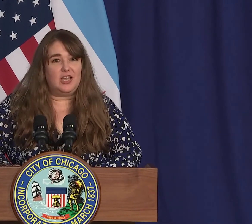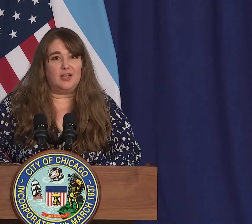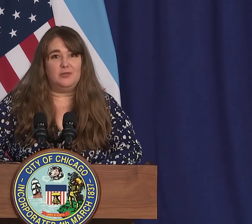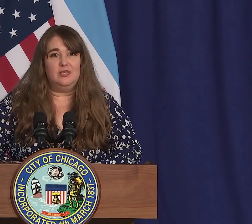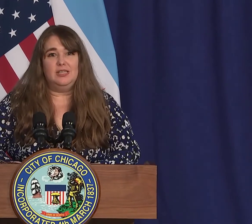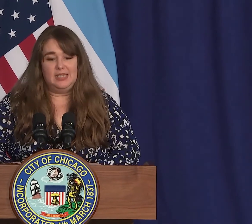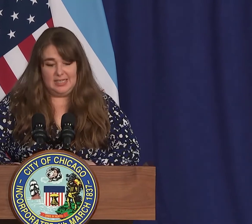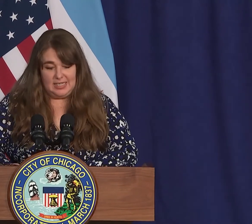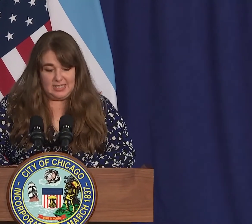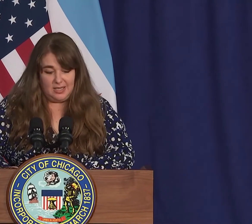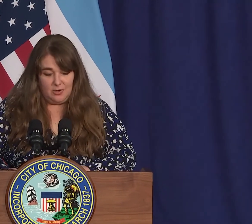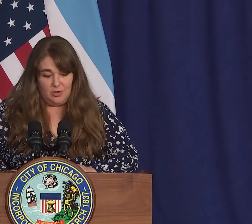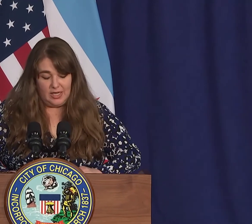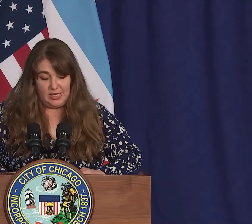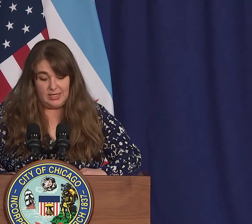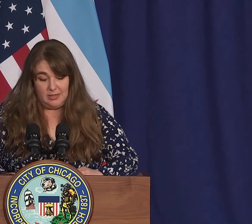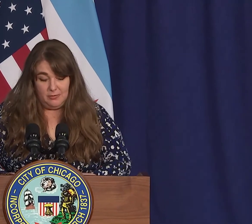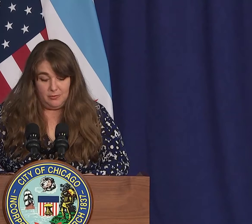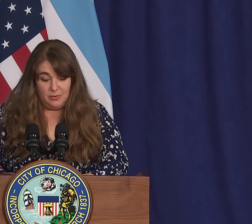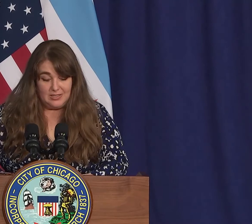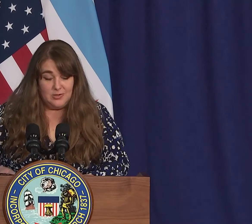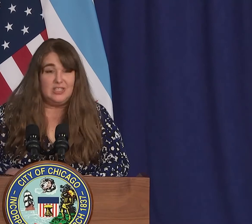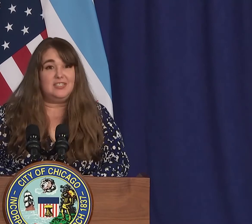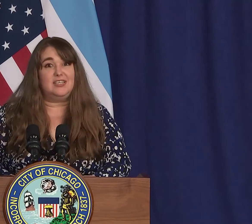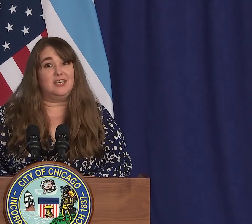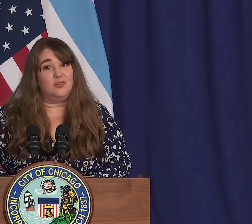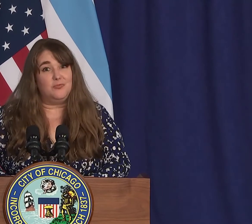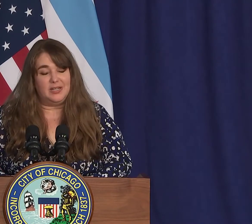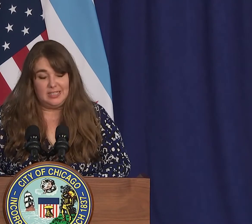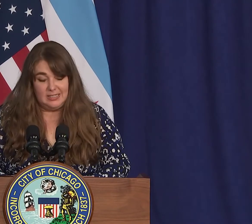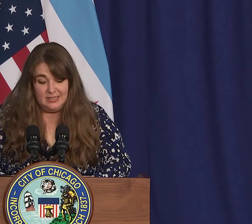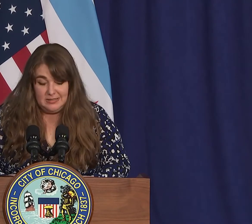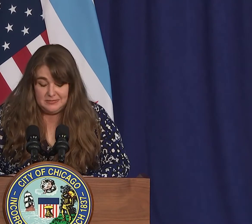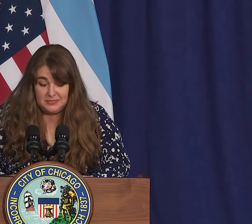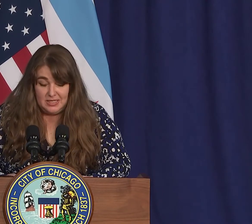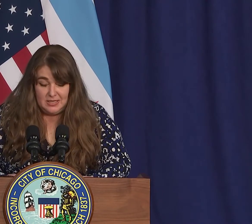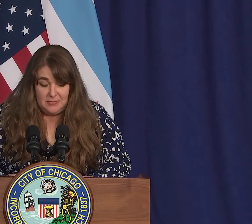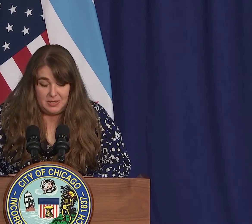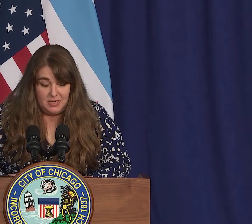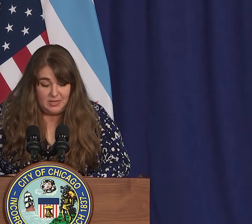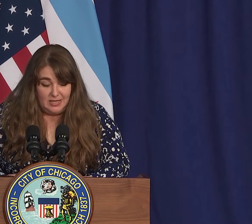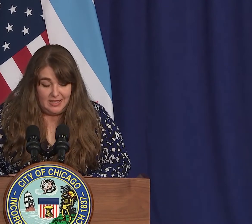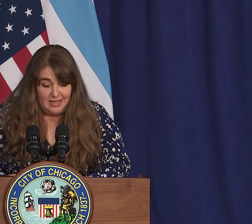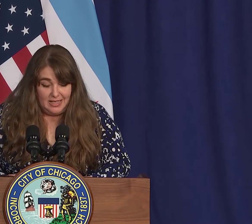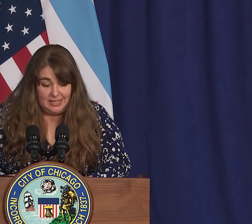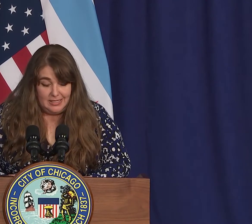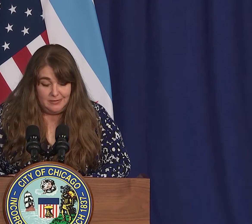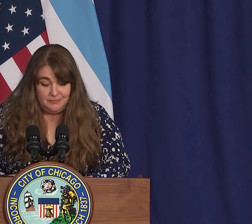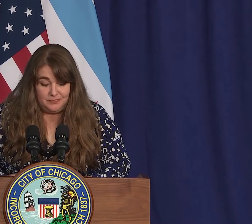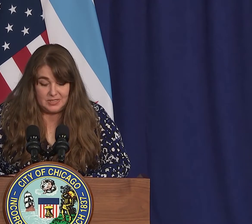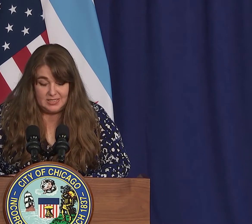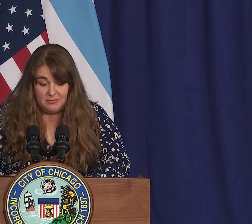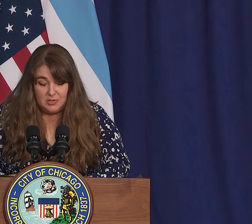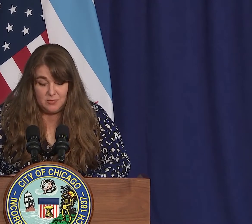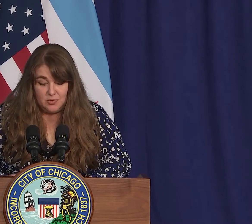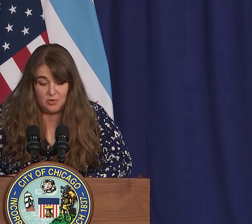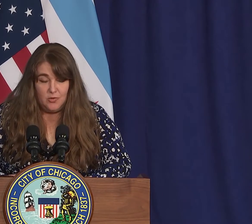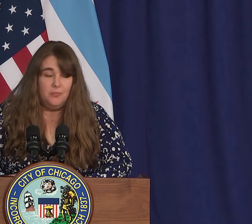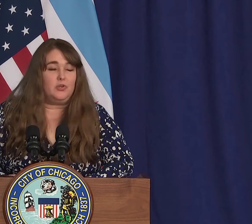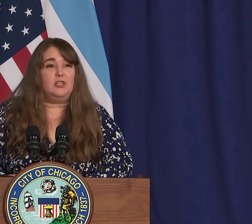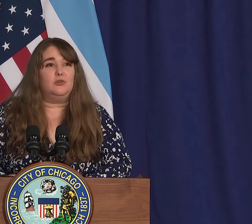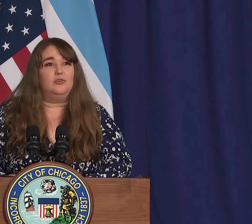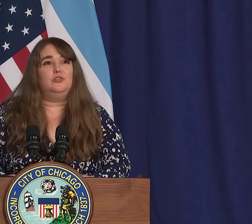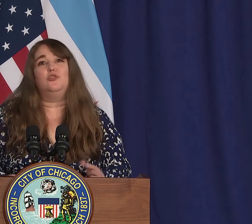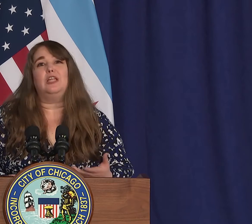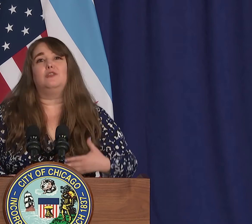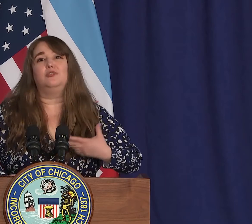de Chicago y tengo unas noticias que quiero compartir. Primero que nada, estamos en un tono